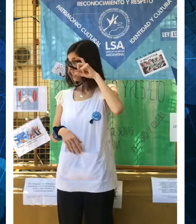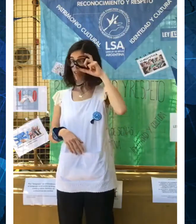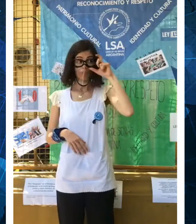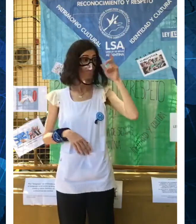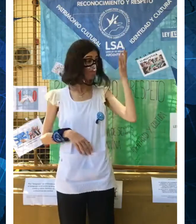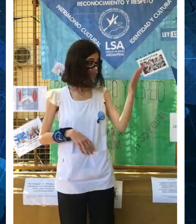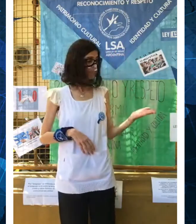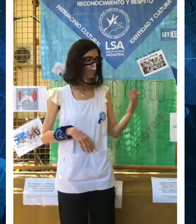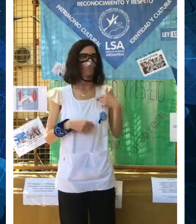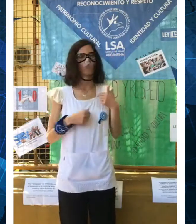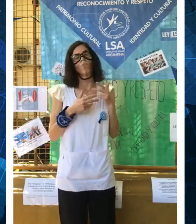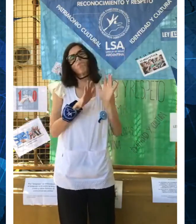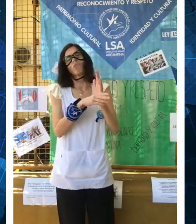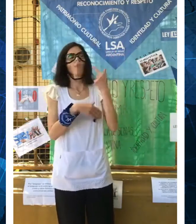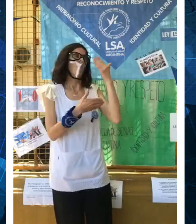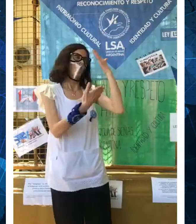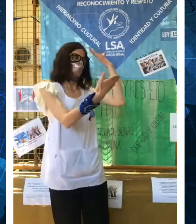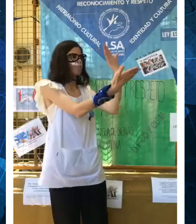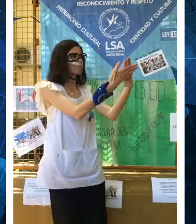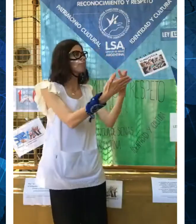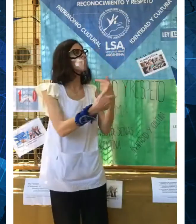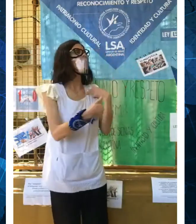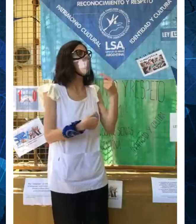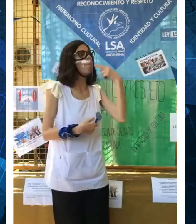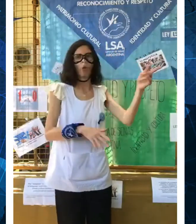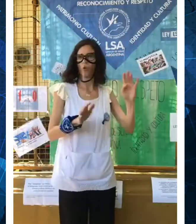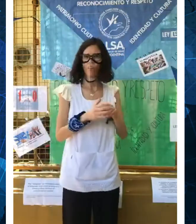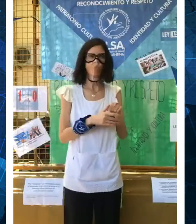El doctor Fernando Sichero,